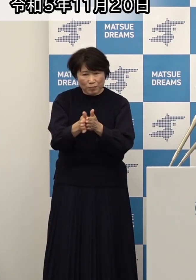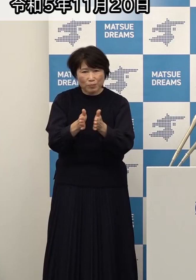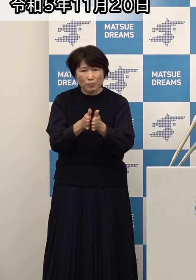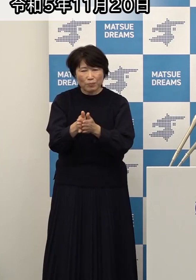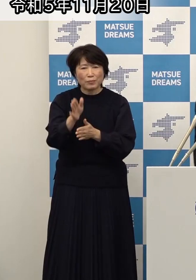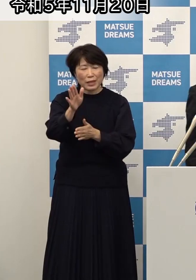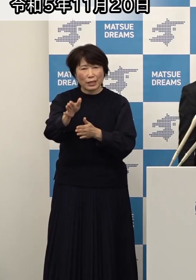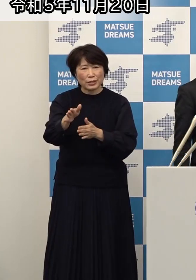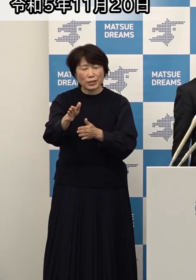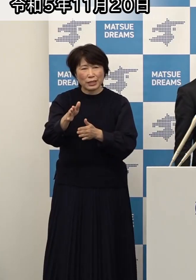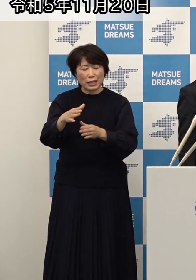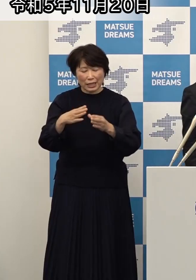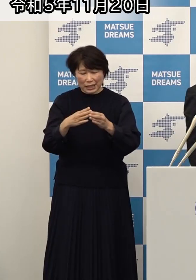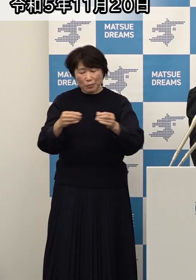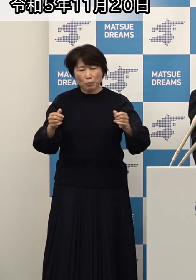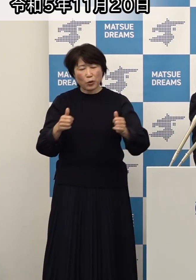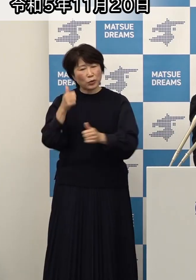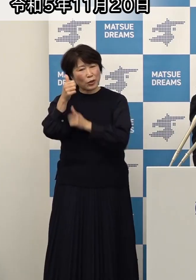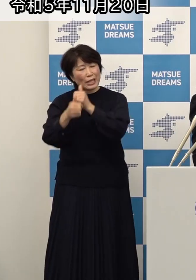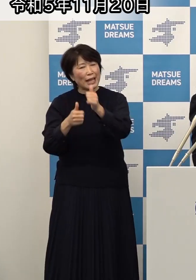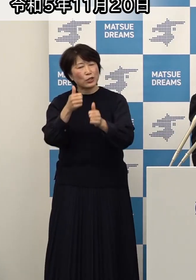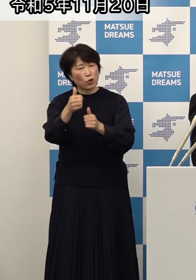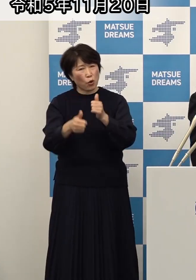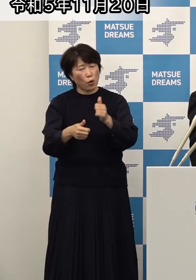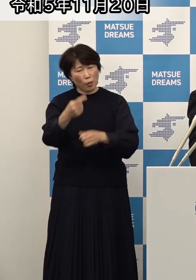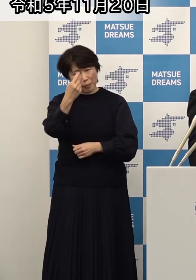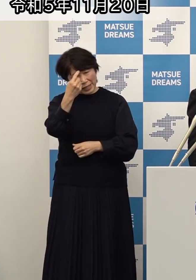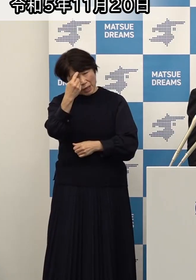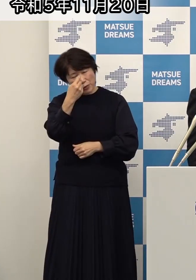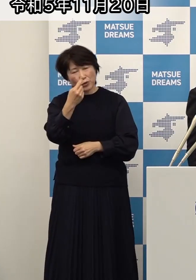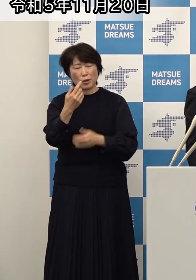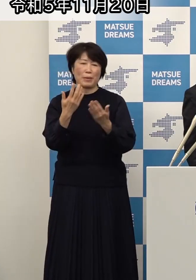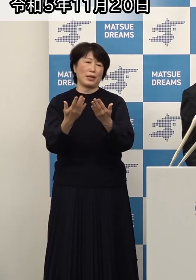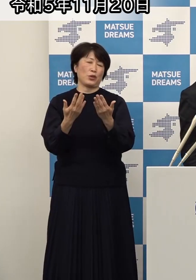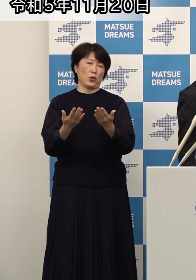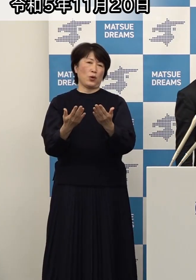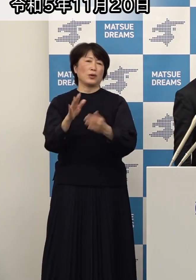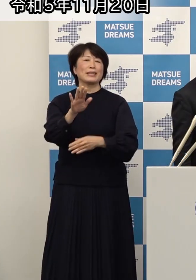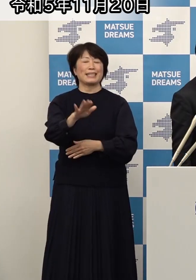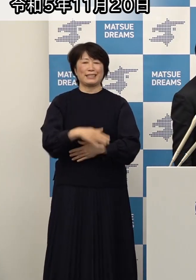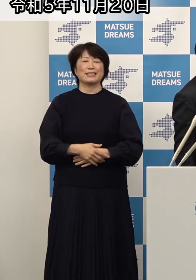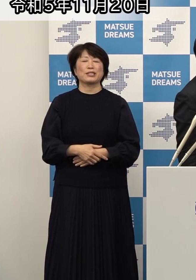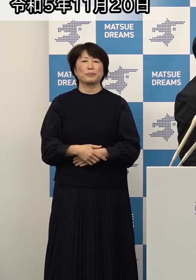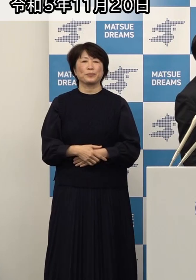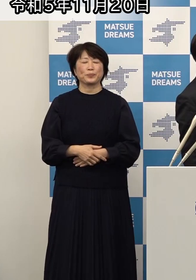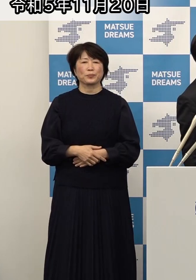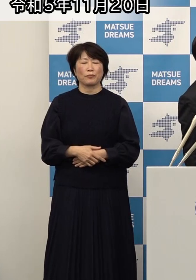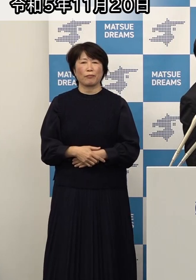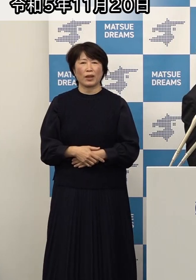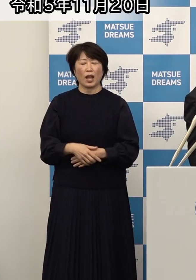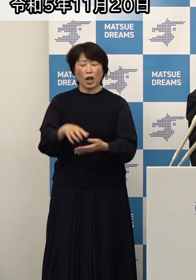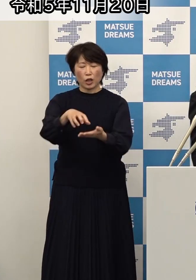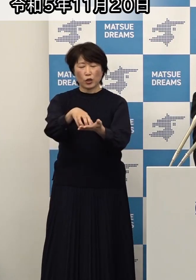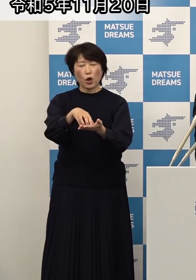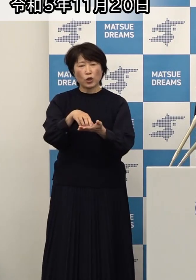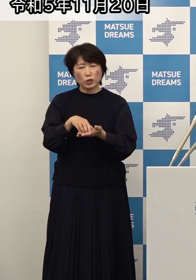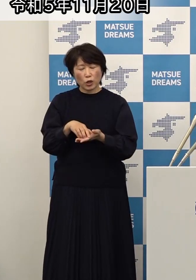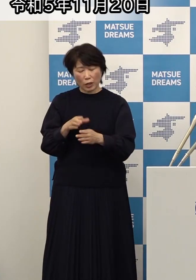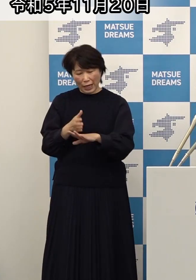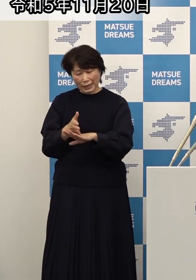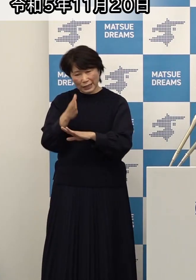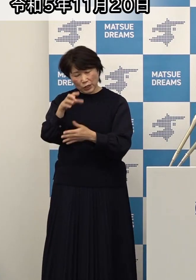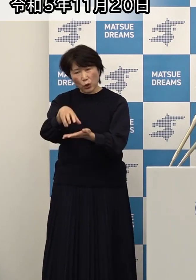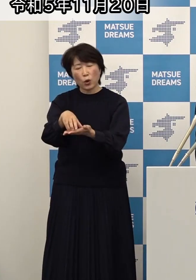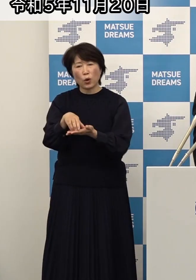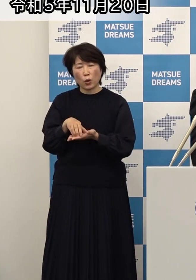資源循環のあり方についても学習する機会になるというふうに思っております。また表彰式、感謝状の贈呈式も予